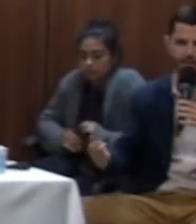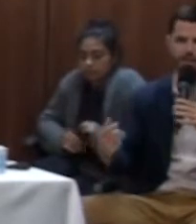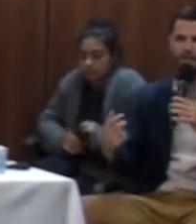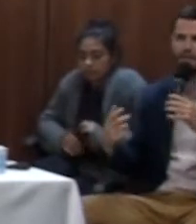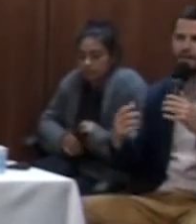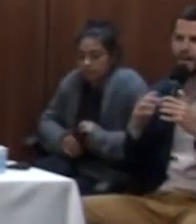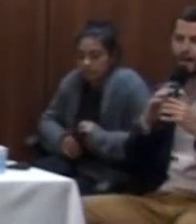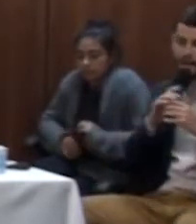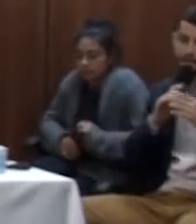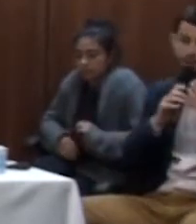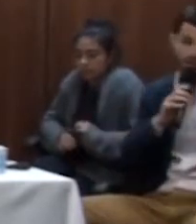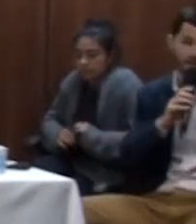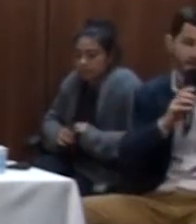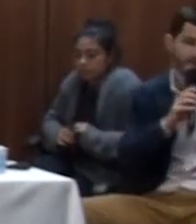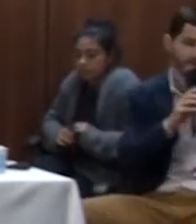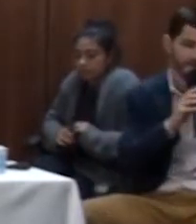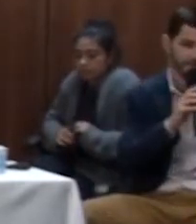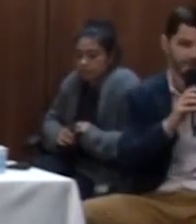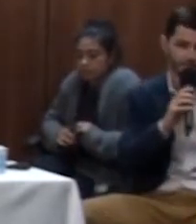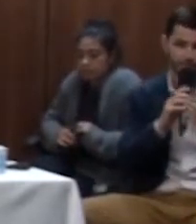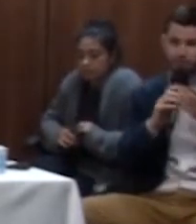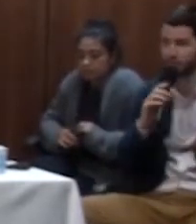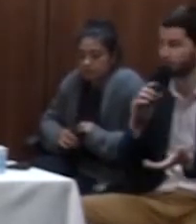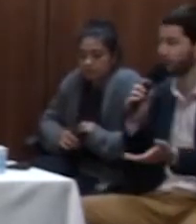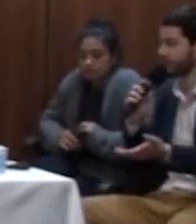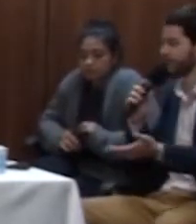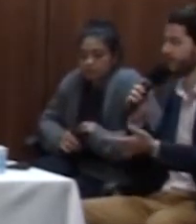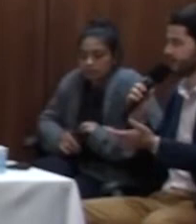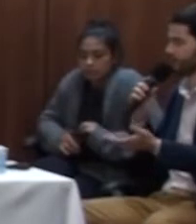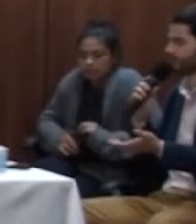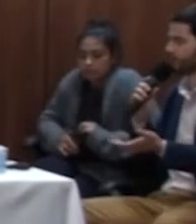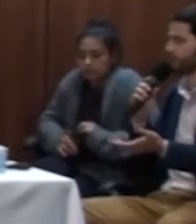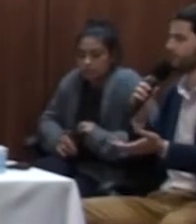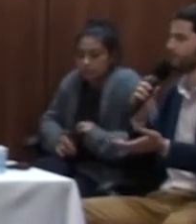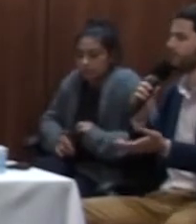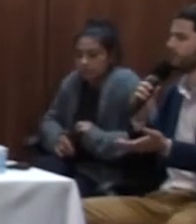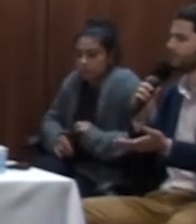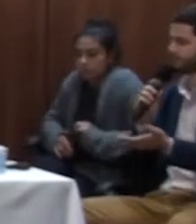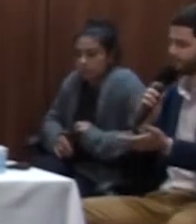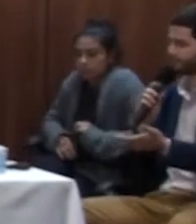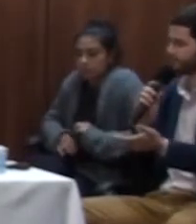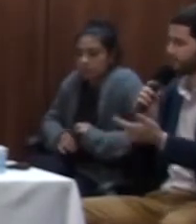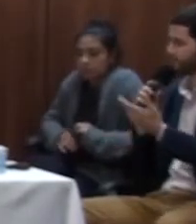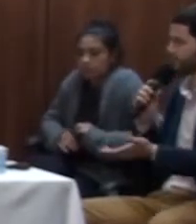pública. A responsabilidade, sim, pela política pública do